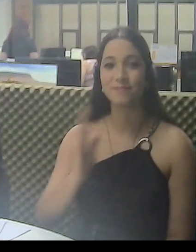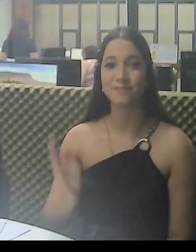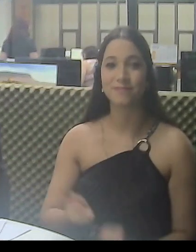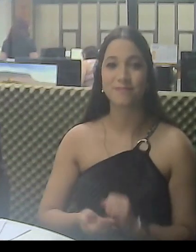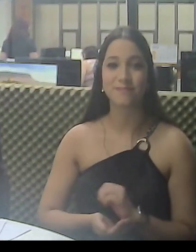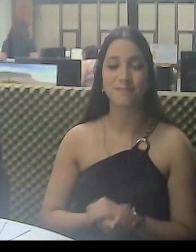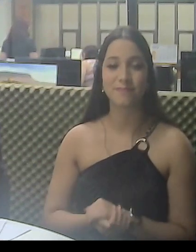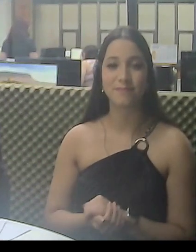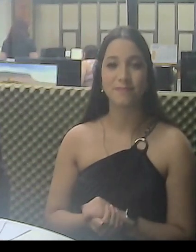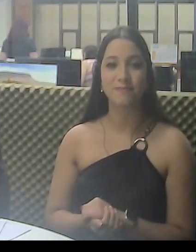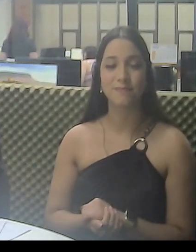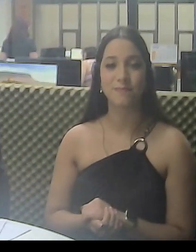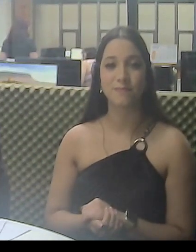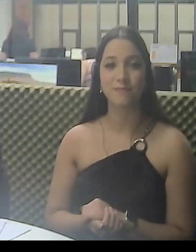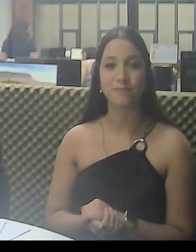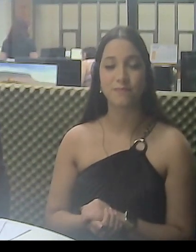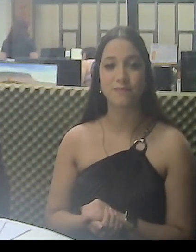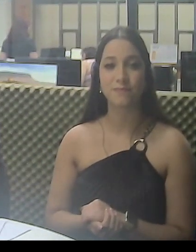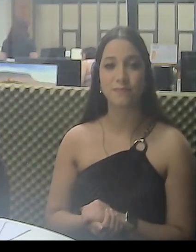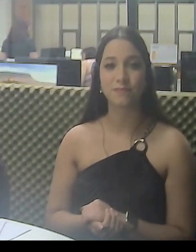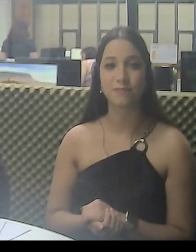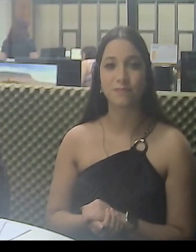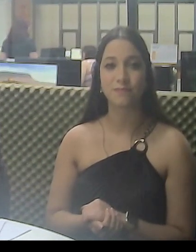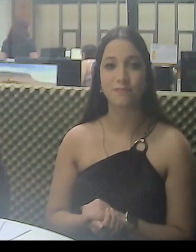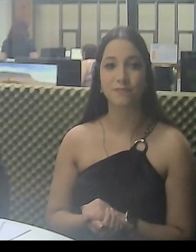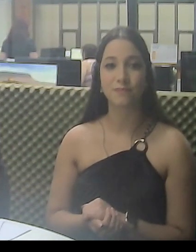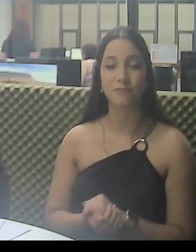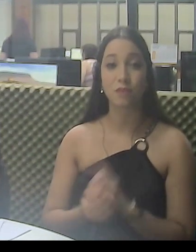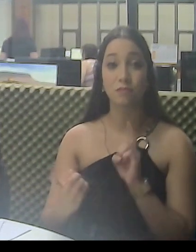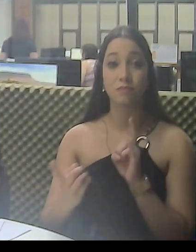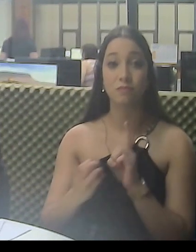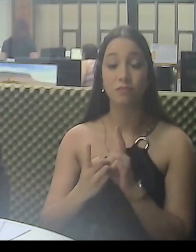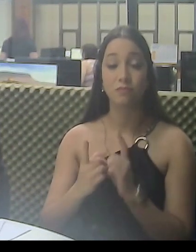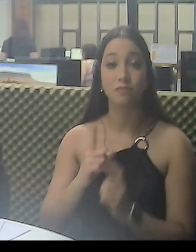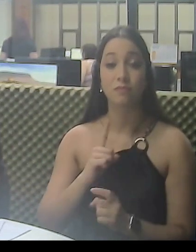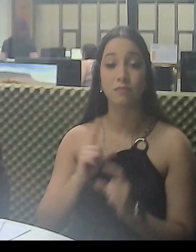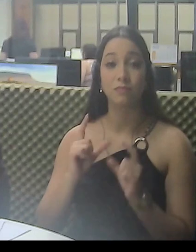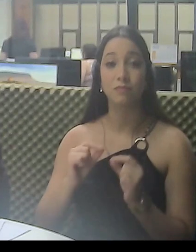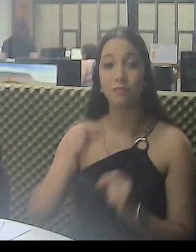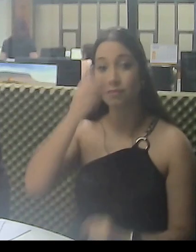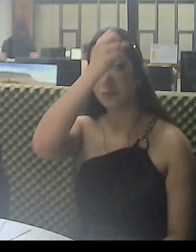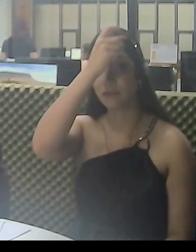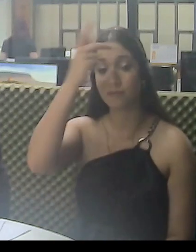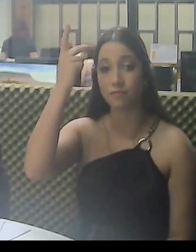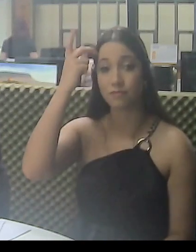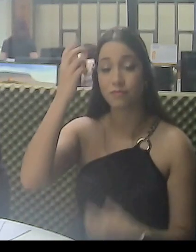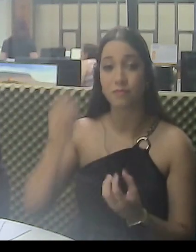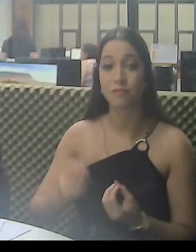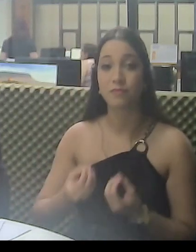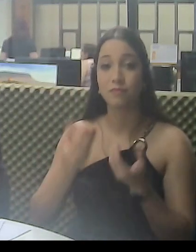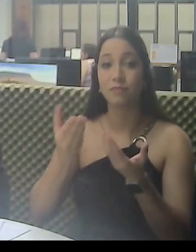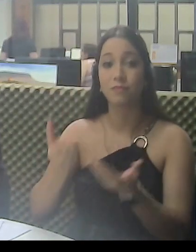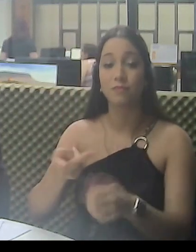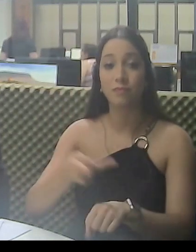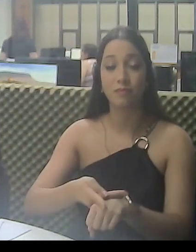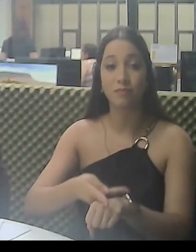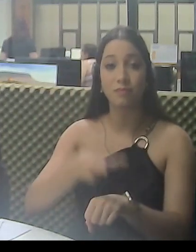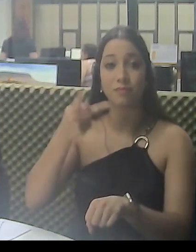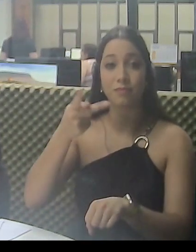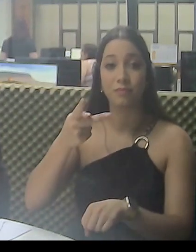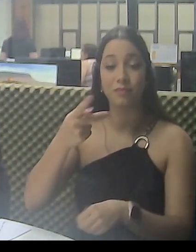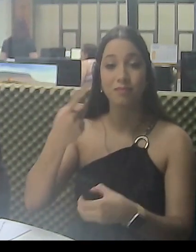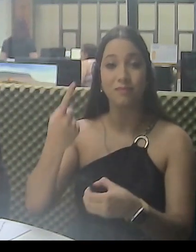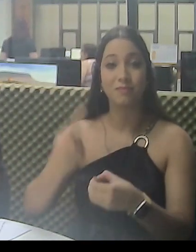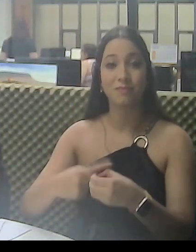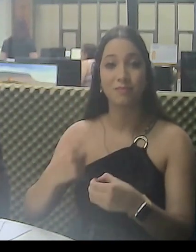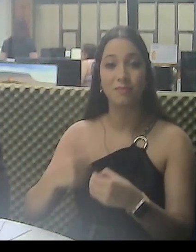Uberlândia, destaque nacional. Encontro marca a entrega oficial à Prefeitura de Uberlândia do prêmio Cidades